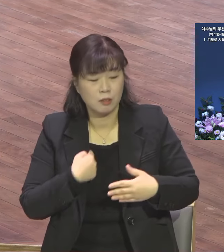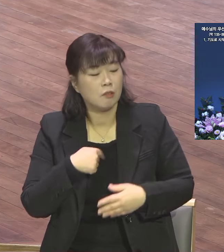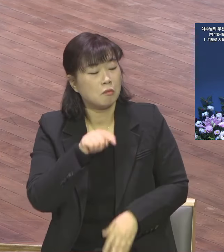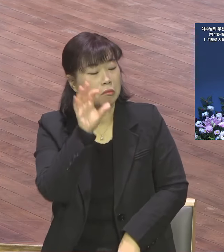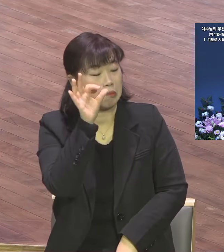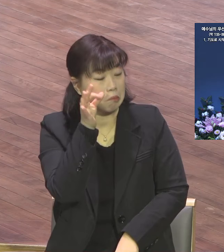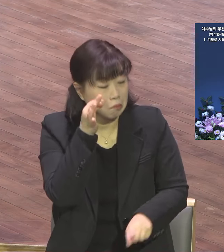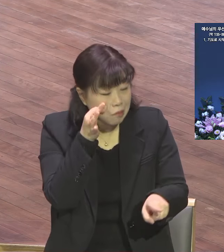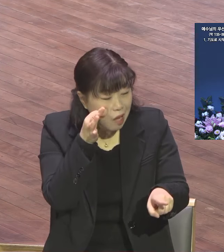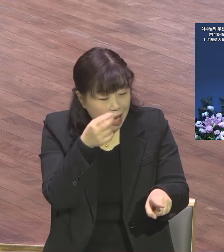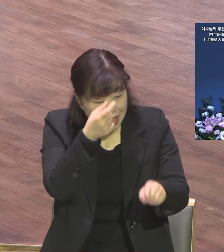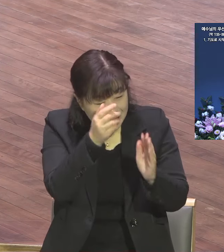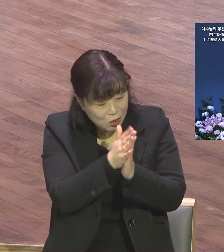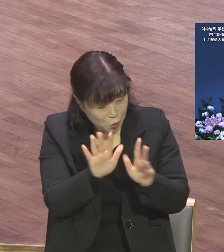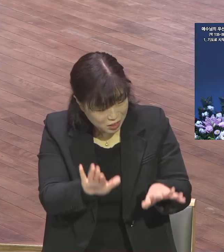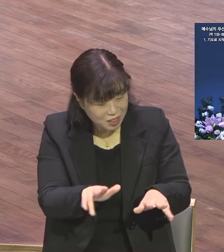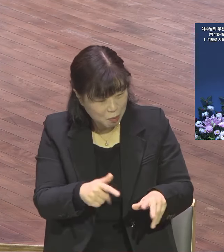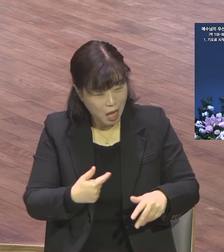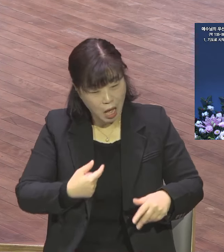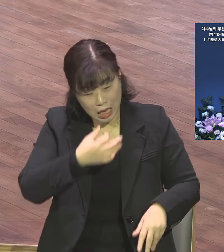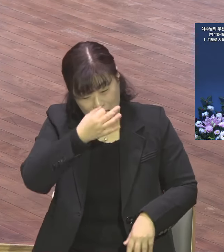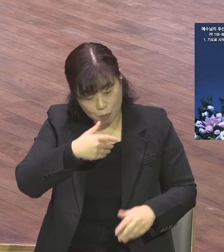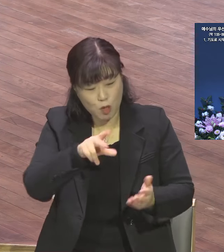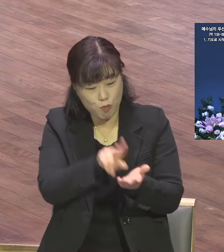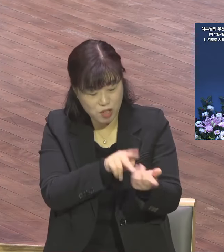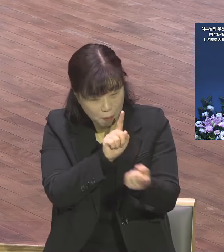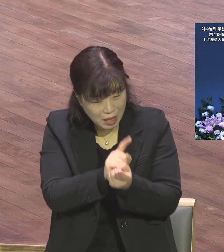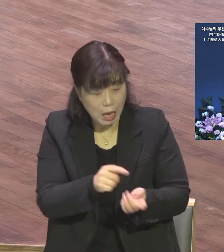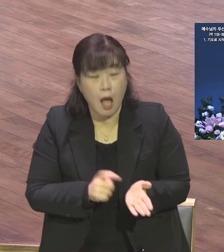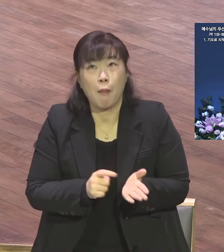있어요. 영적 세계는 다 알고 있다니까요.